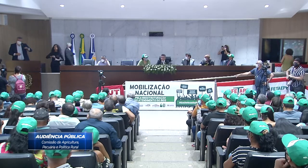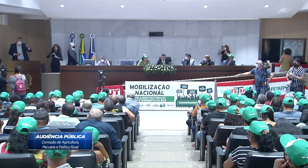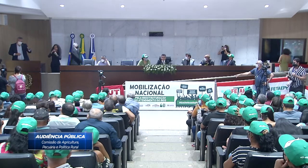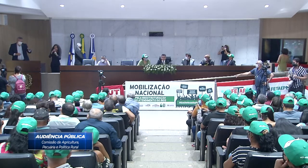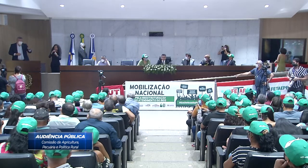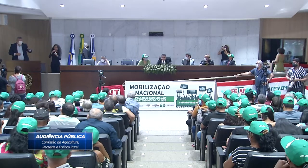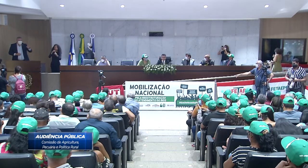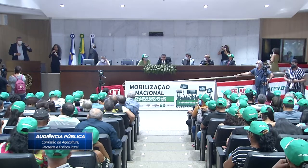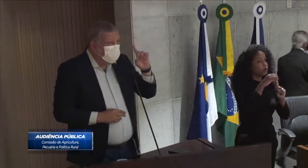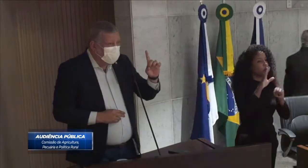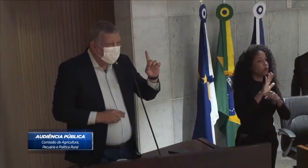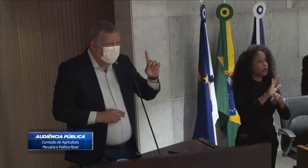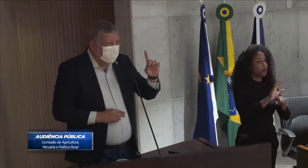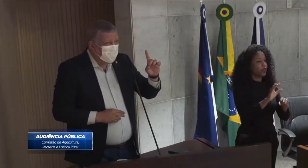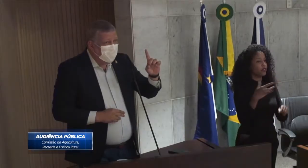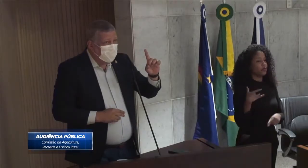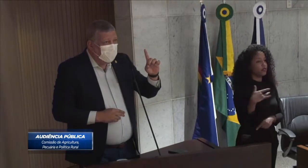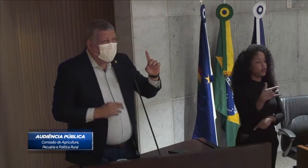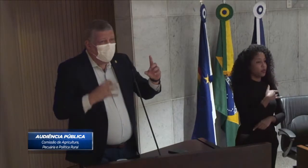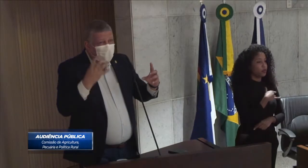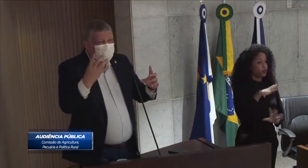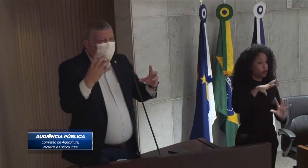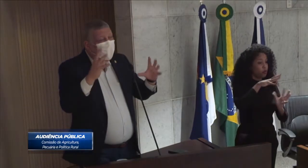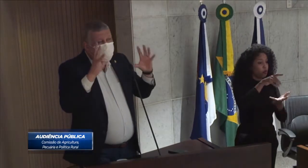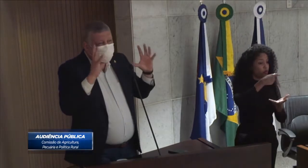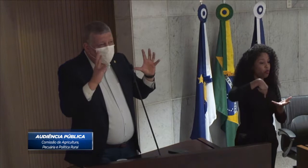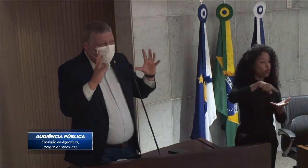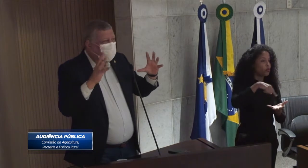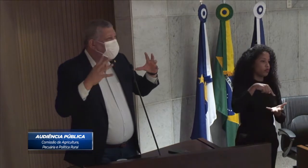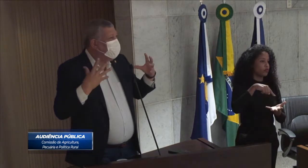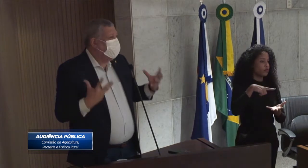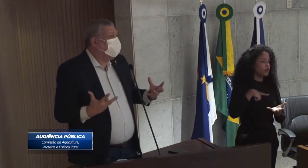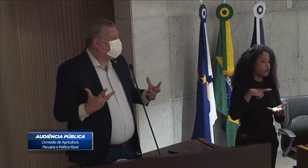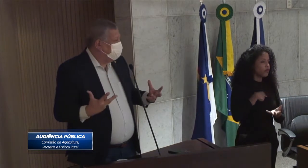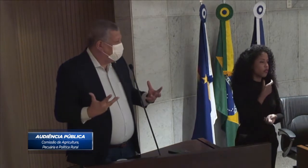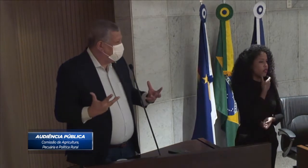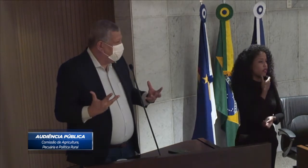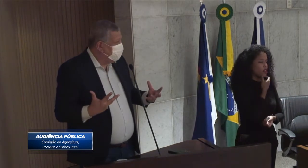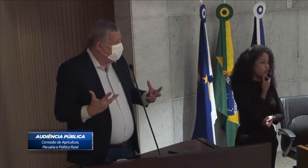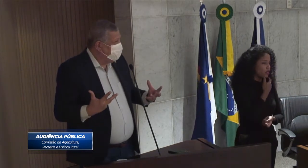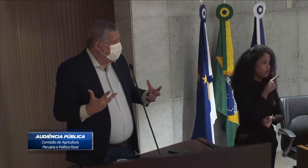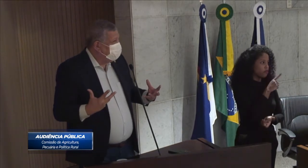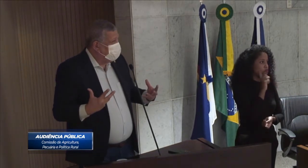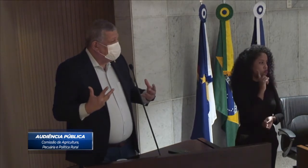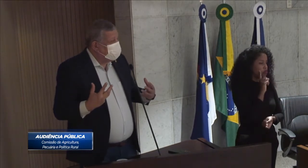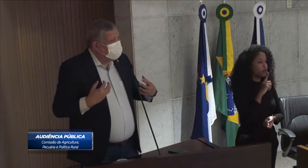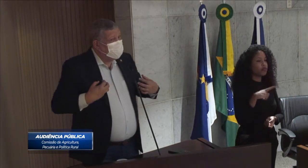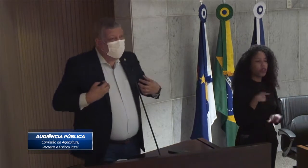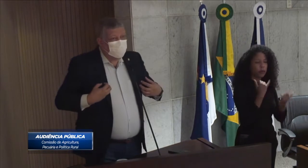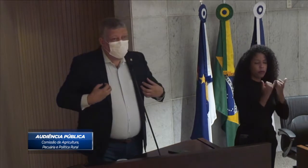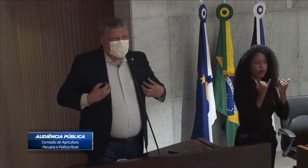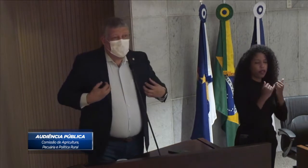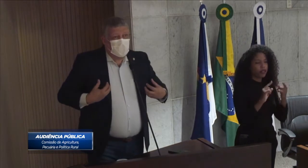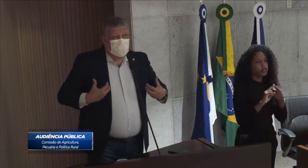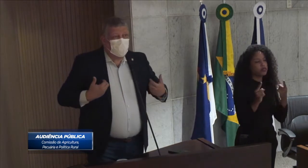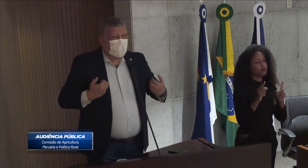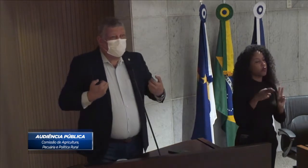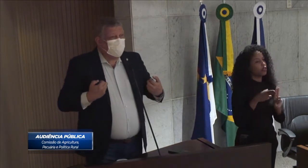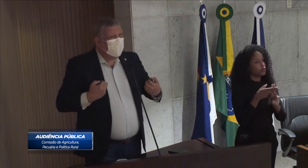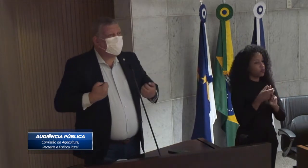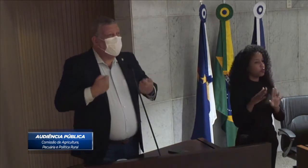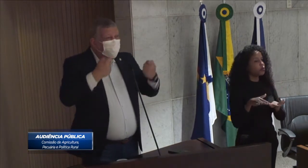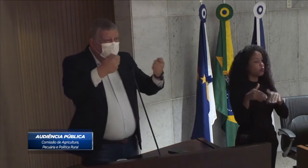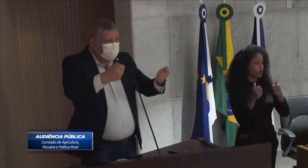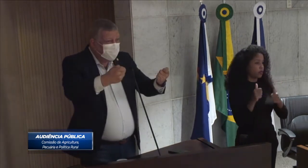previdência de saúde do mundo. O inglês é parecido, mas não é igual ao SUS. Então nós temos hoje, aqui no